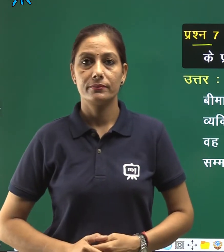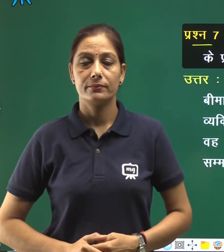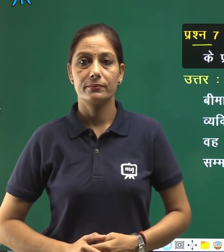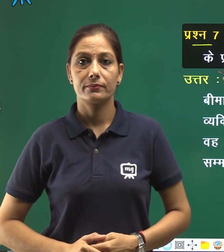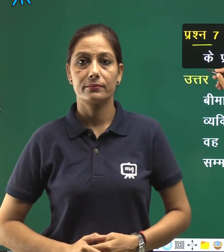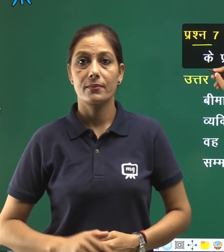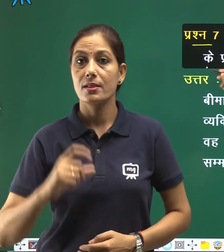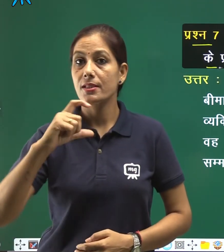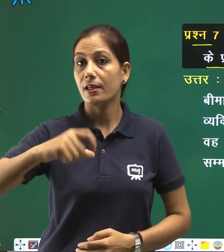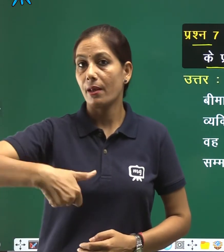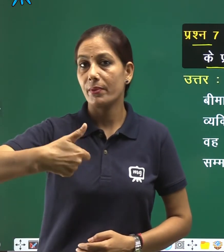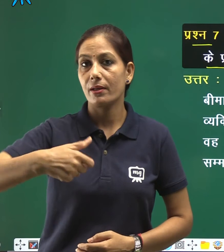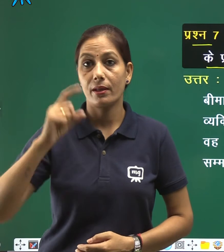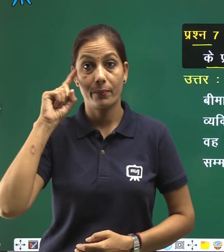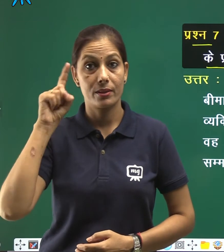कैप्टन के प्रति